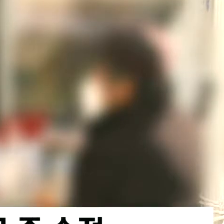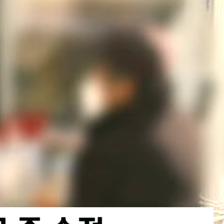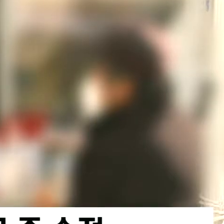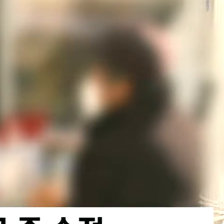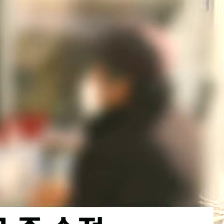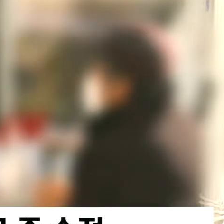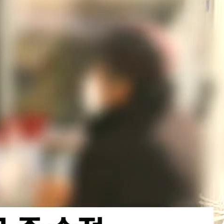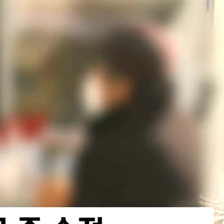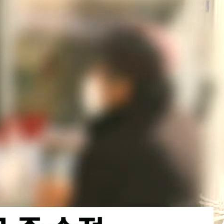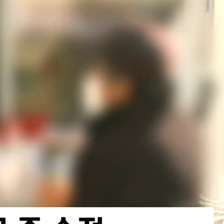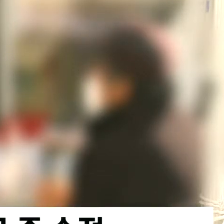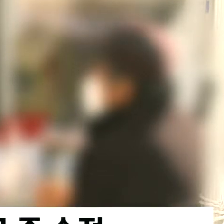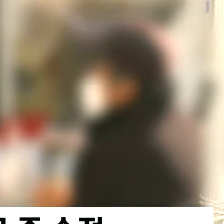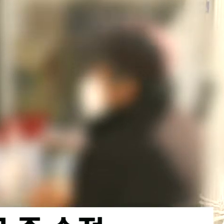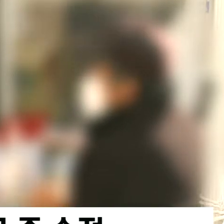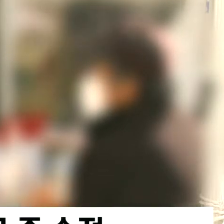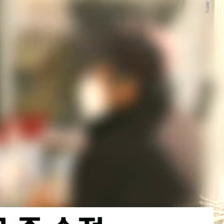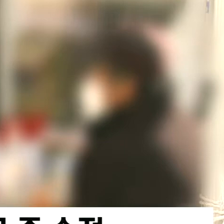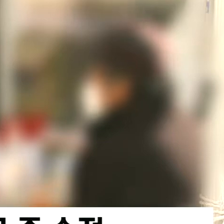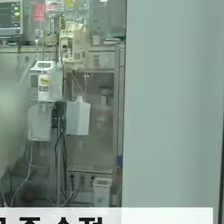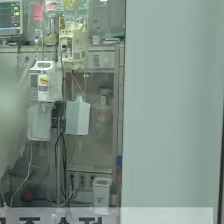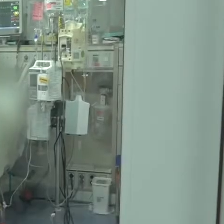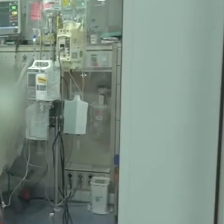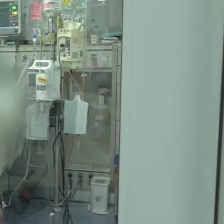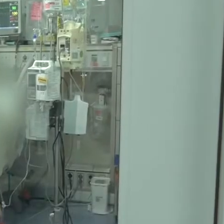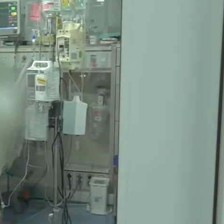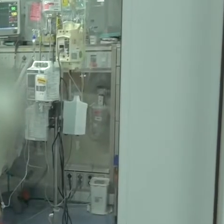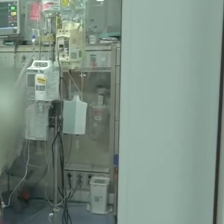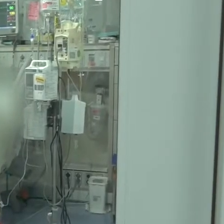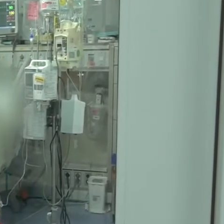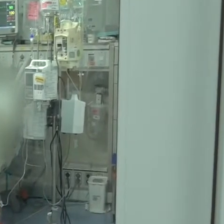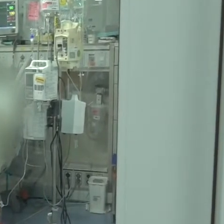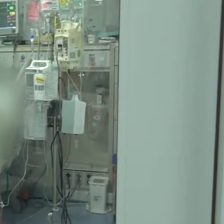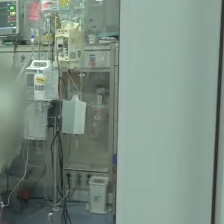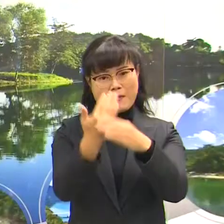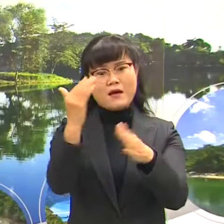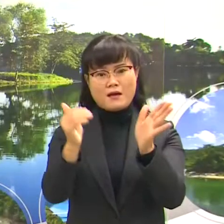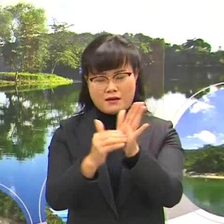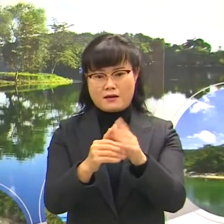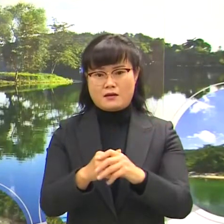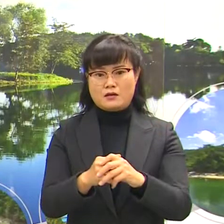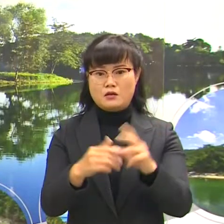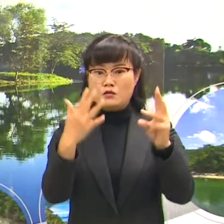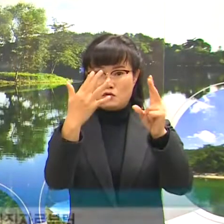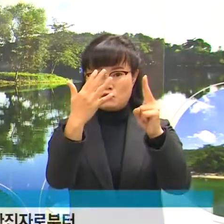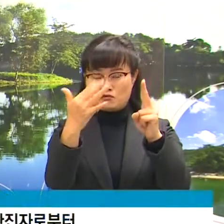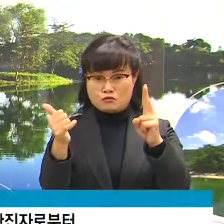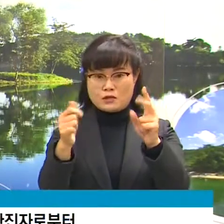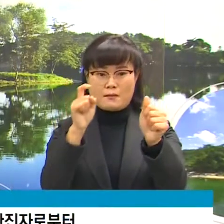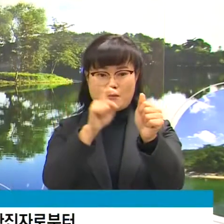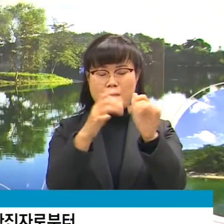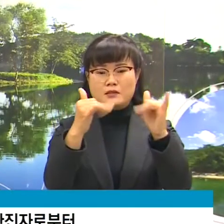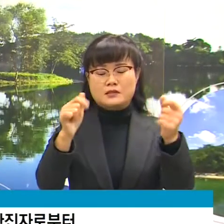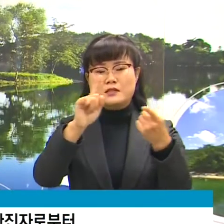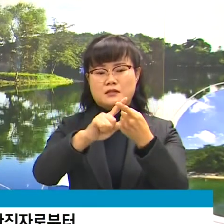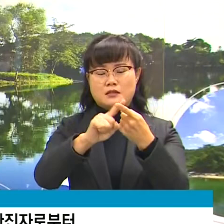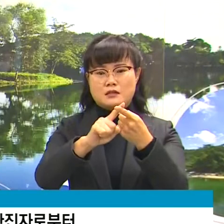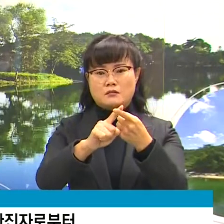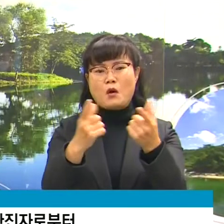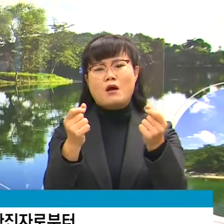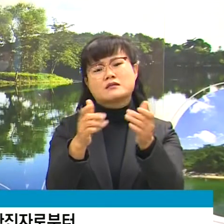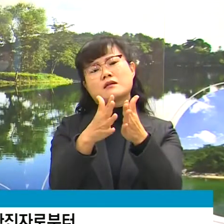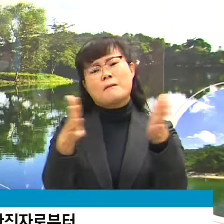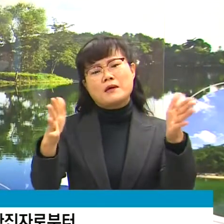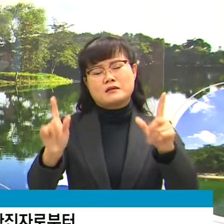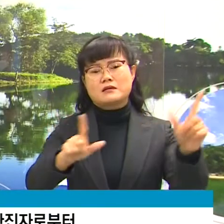치료를 받던 90대가 숨졌고 60대 A씨 부부 등 추가 확진자가 나왔습니다. 두 명의 확진자는 같은 아파트에